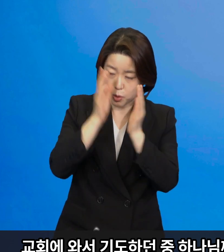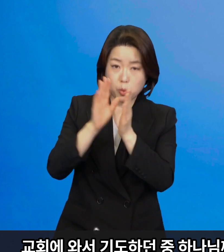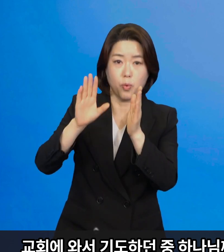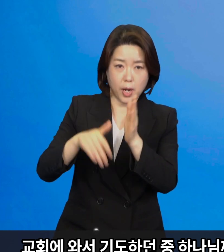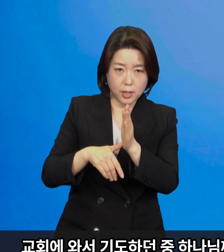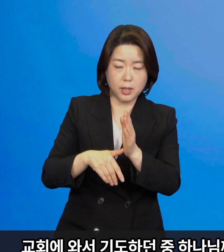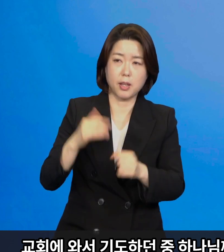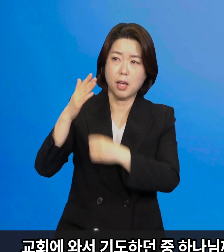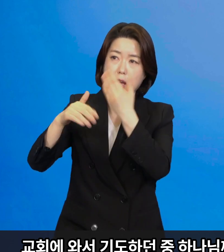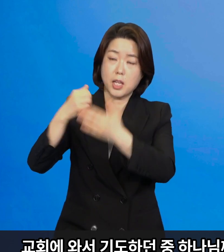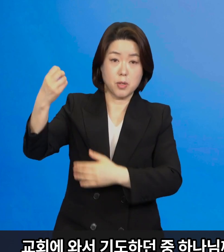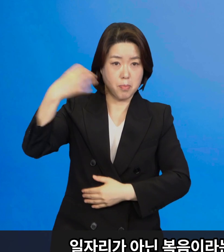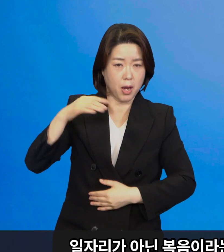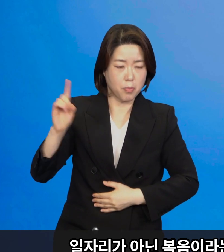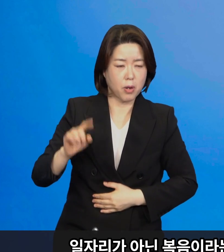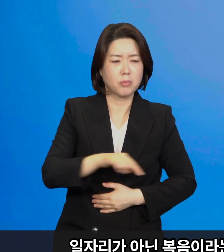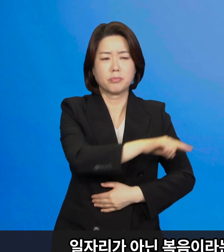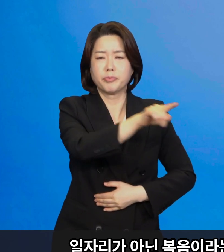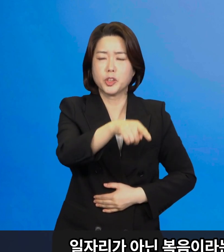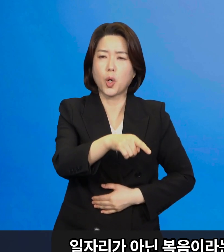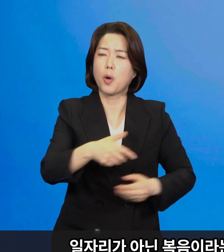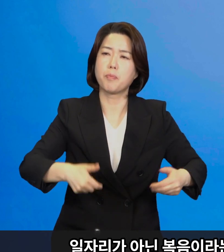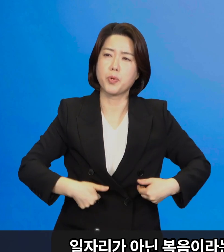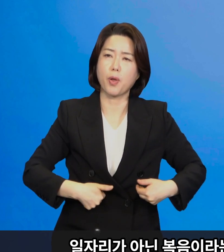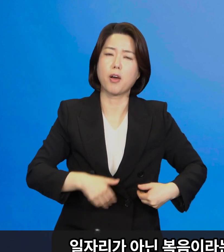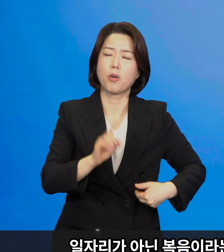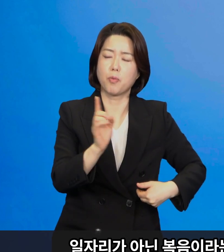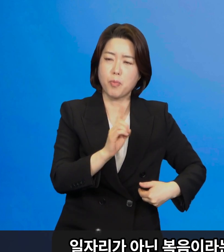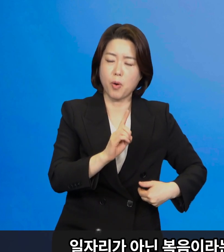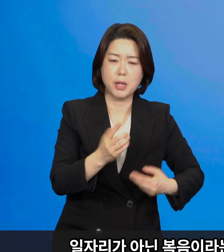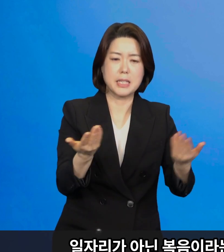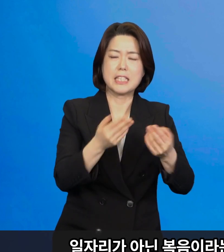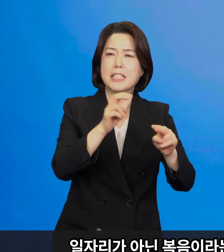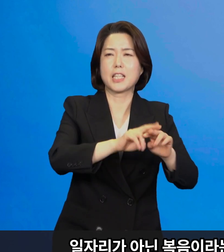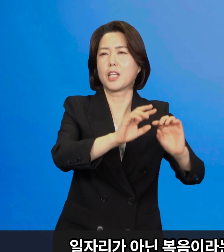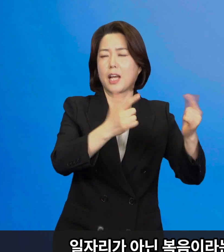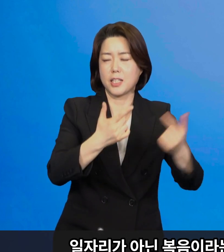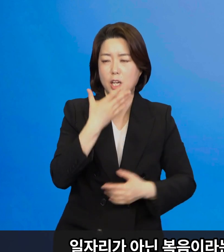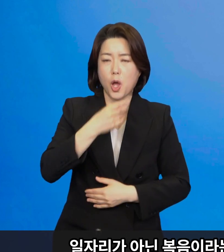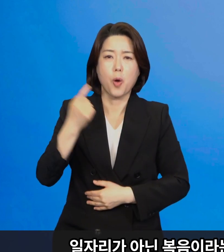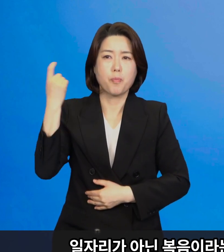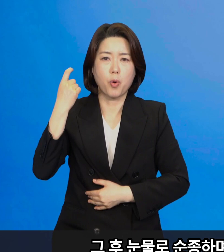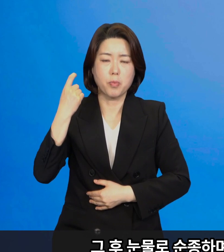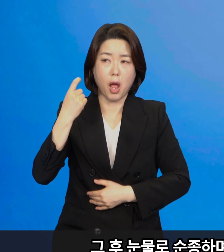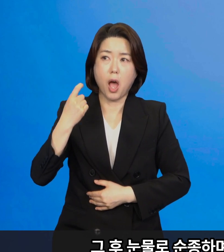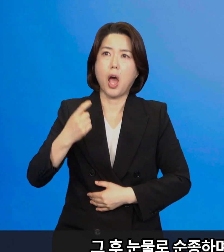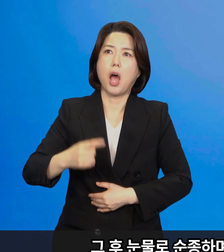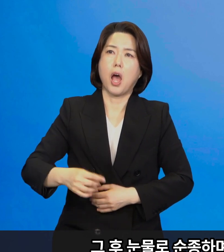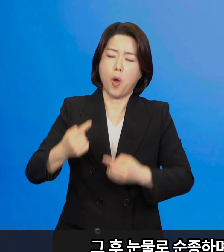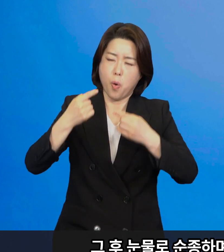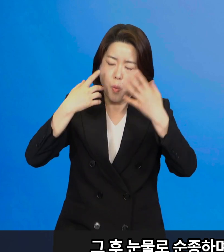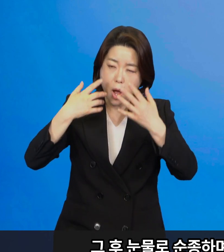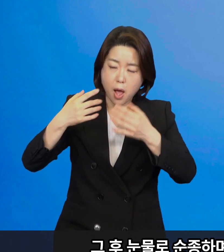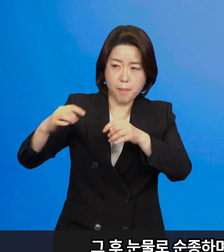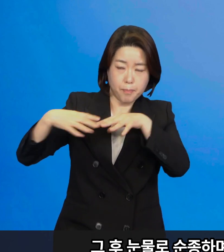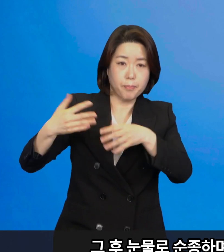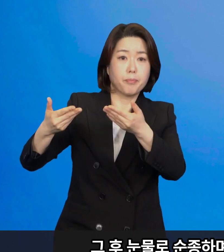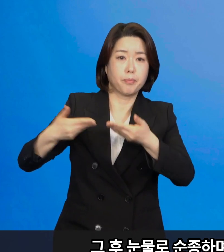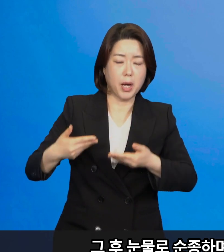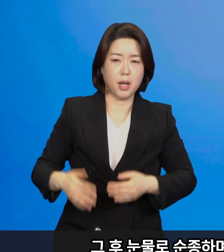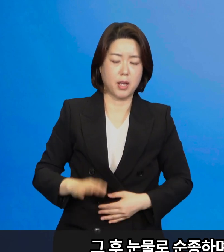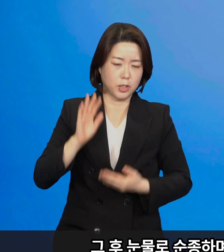저에게 동료들에게 필요한 것은 일자리가 아닌 복음이라는 마음을 강하게 주셨습니다. 그 후 눈물로